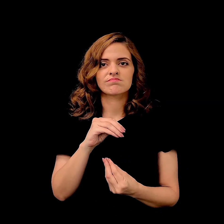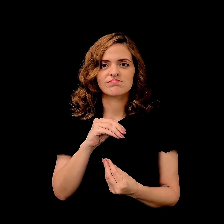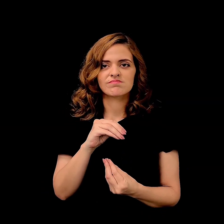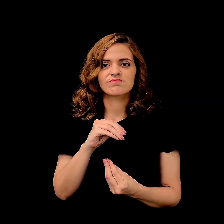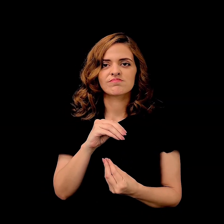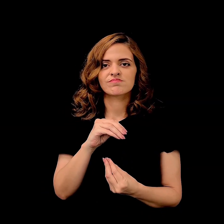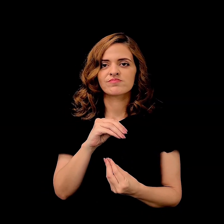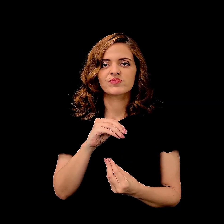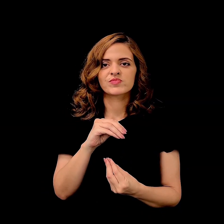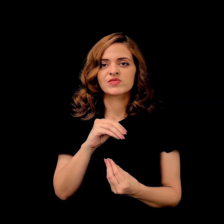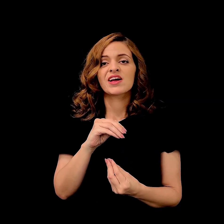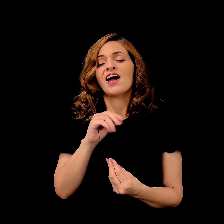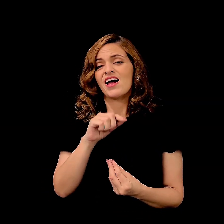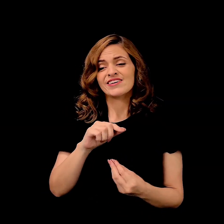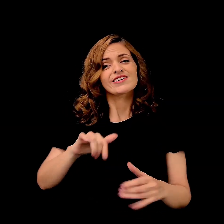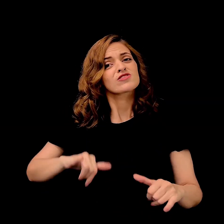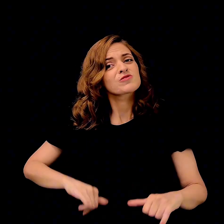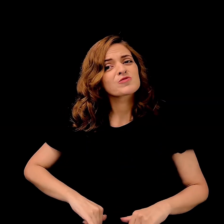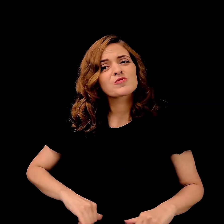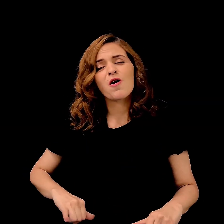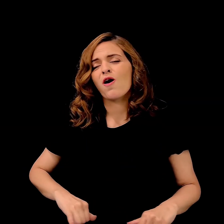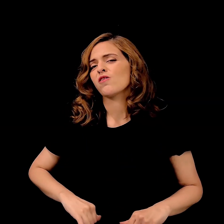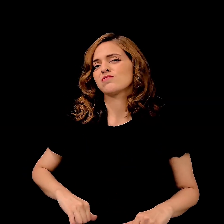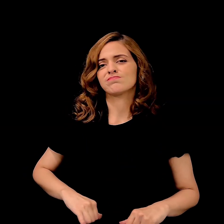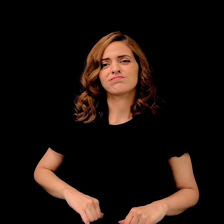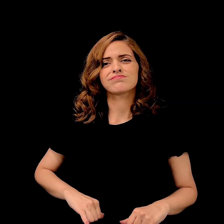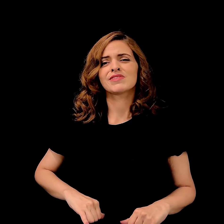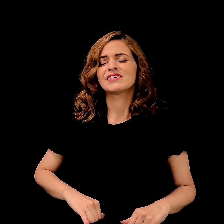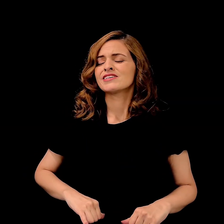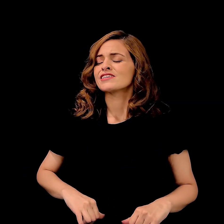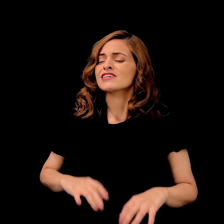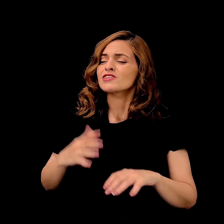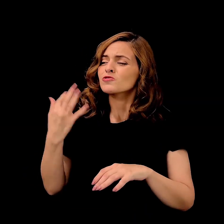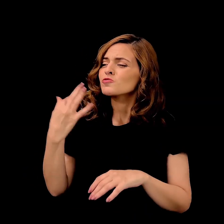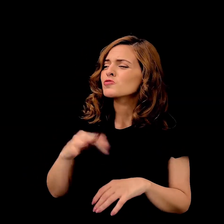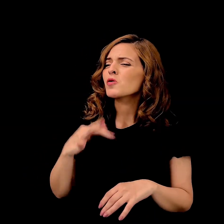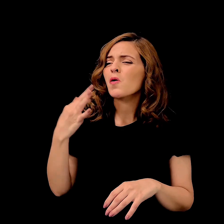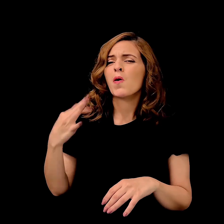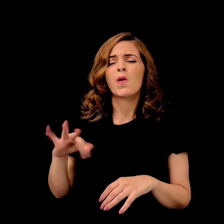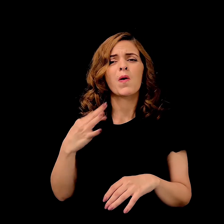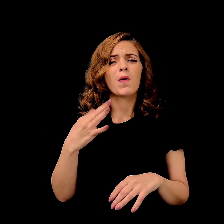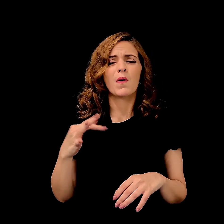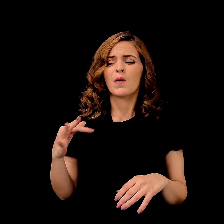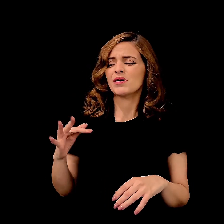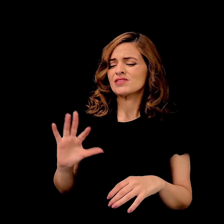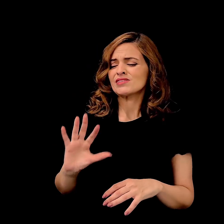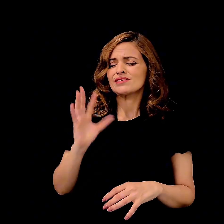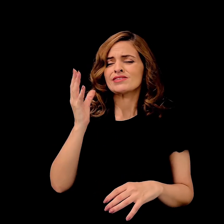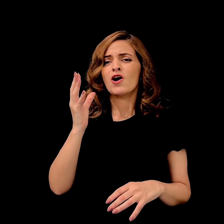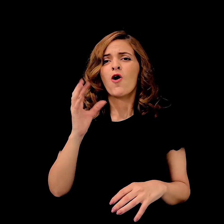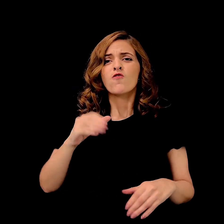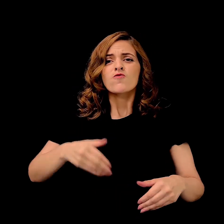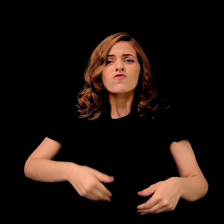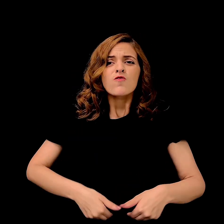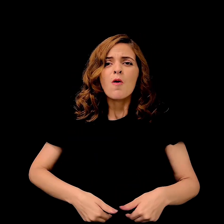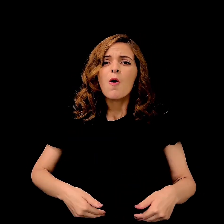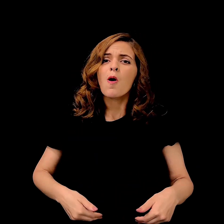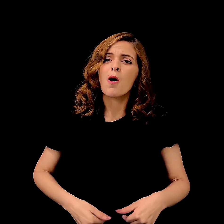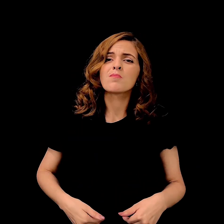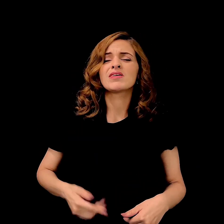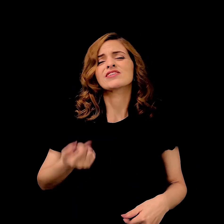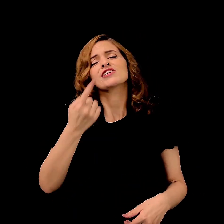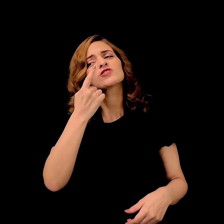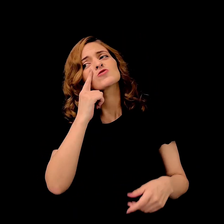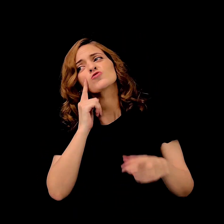essa é que sofre. É a alma que sente dor. É a alma que sente fome. Que chora,